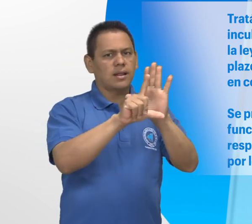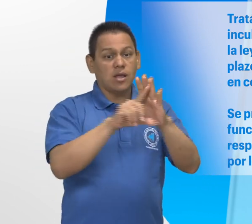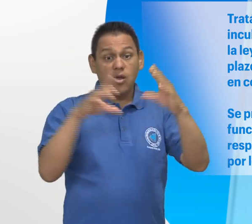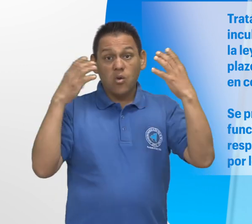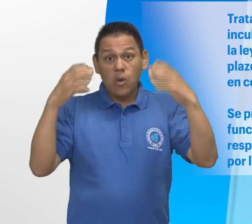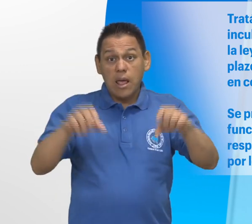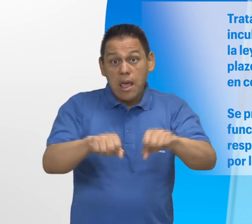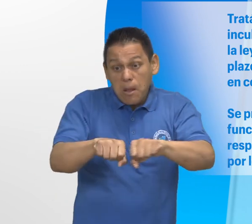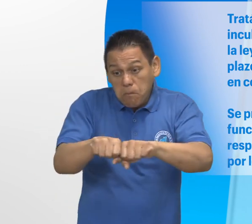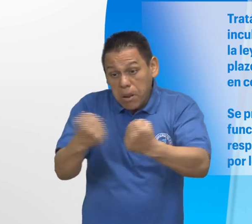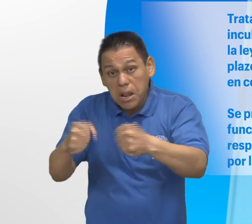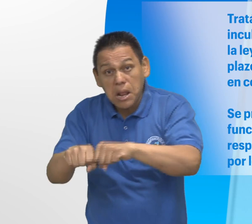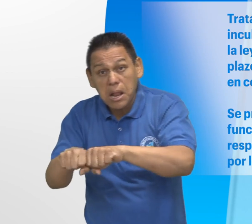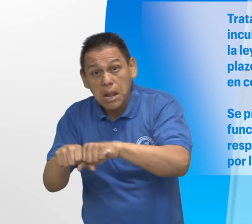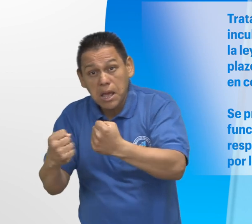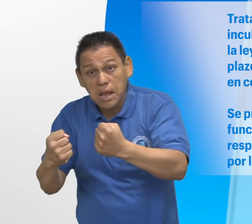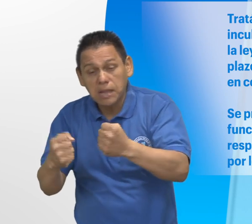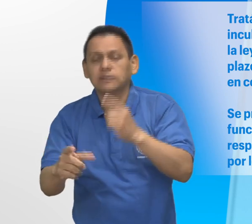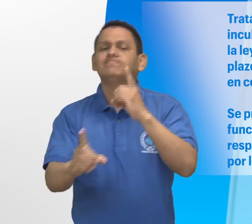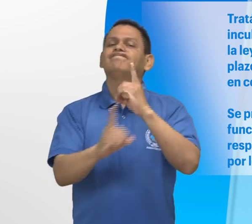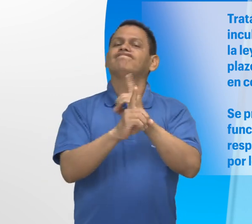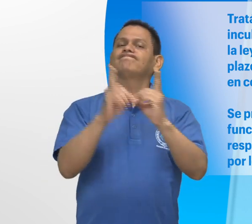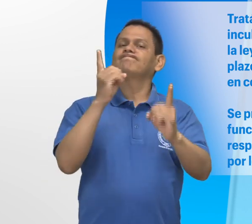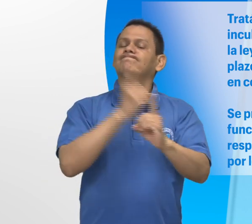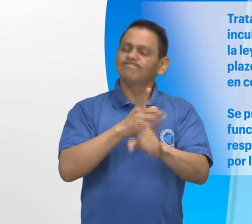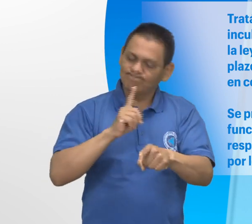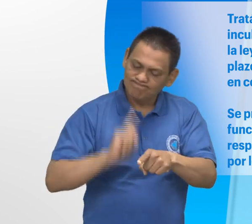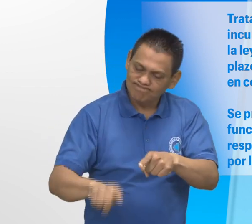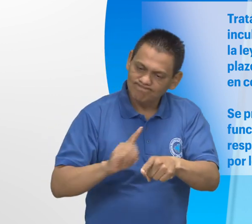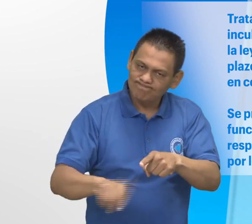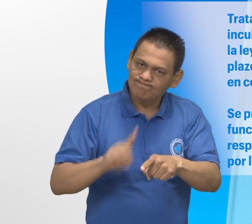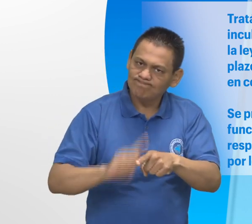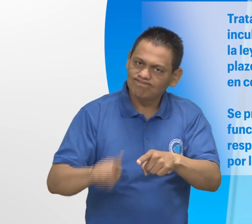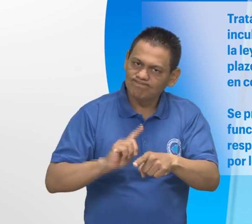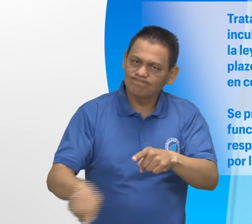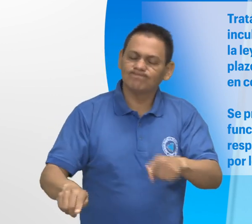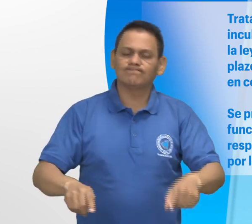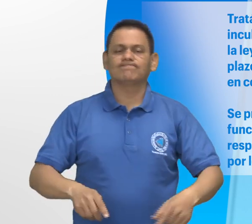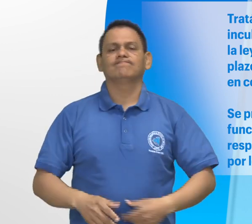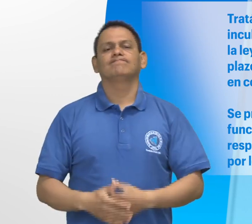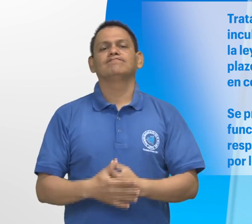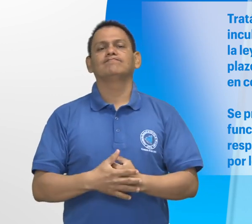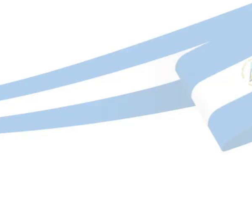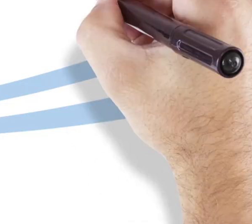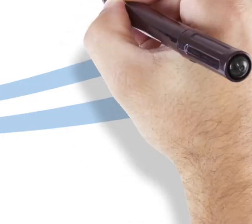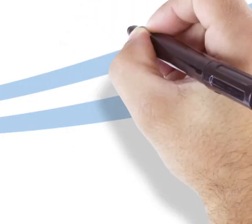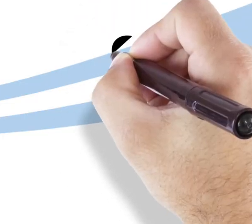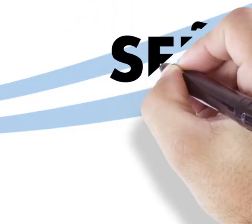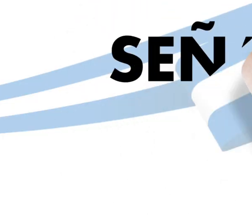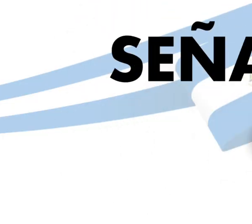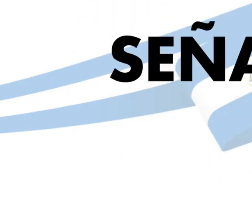disposición responderán con sus bienes en todo tiempo por los daños inferidos.